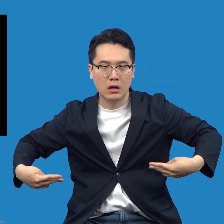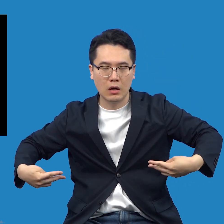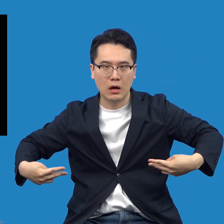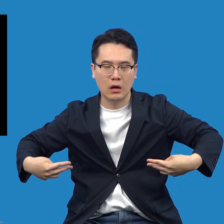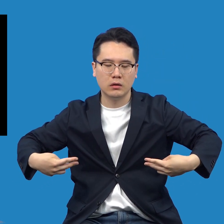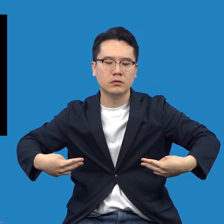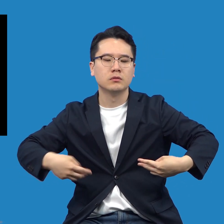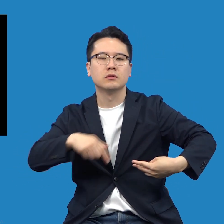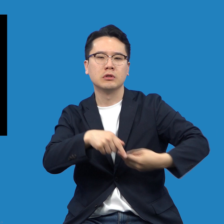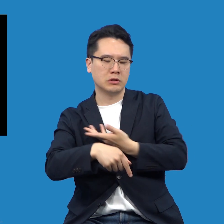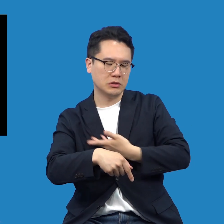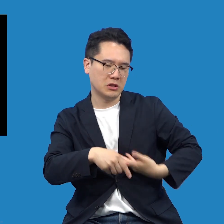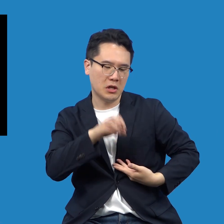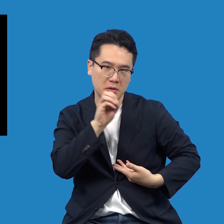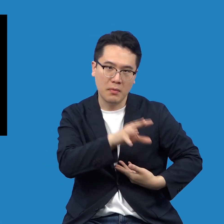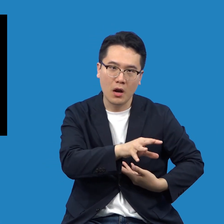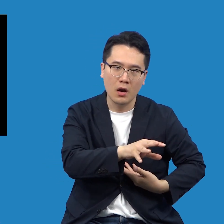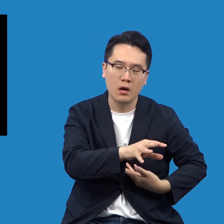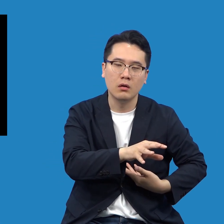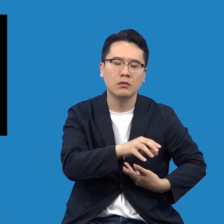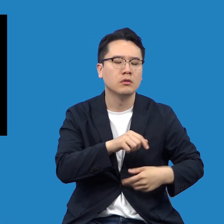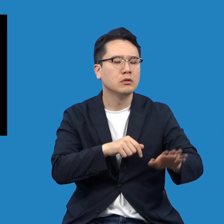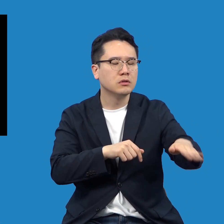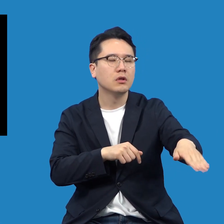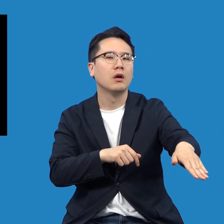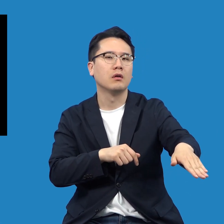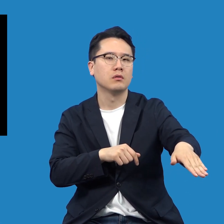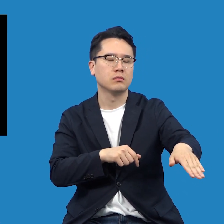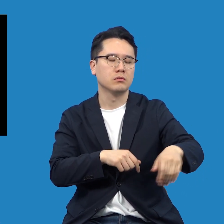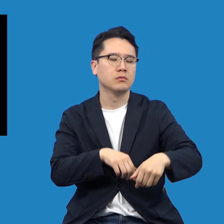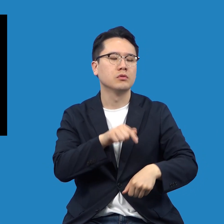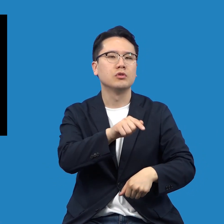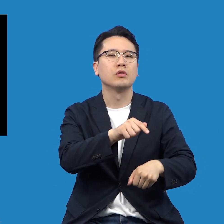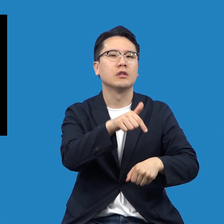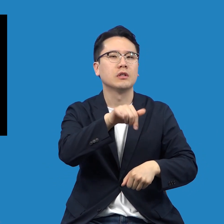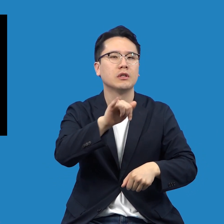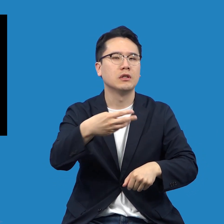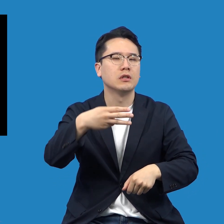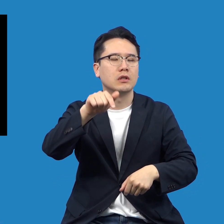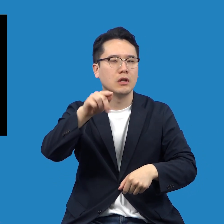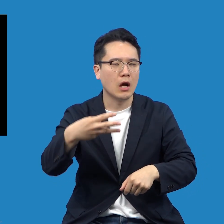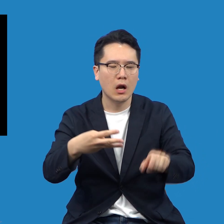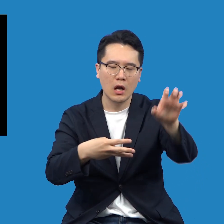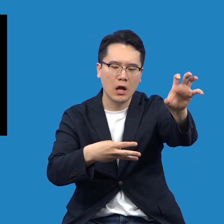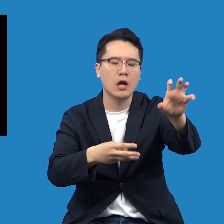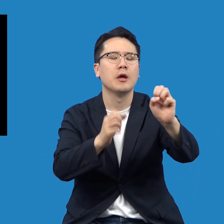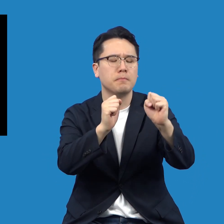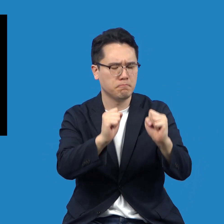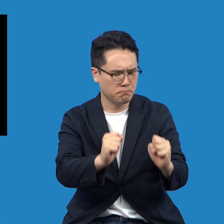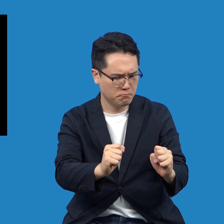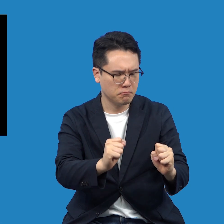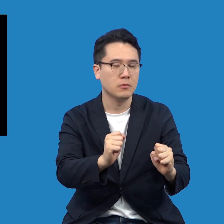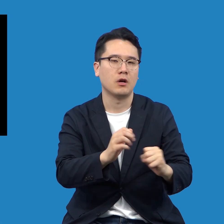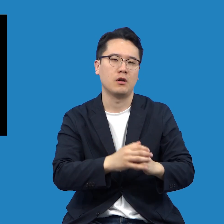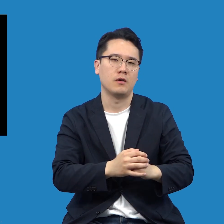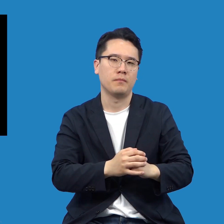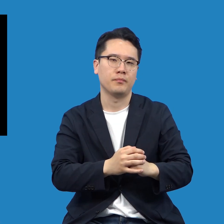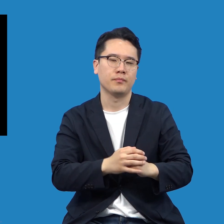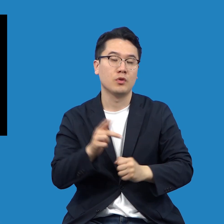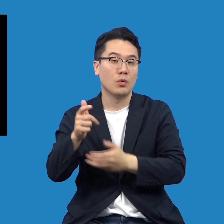말을 했습니다. 자네는 여기 길갈이 머물게. 야훼께서 나를 베델로